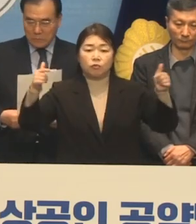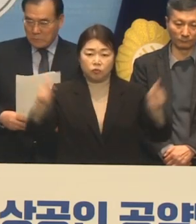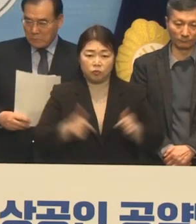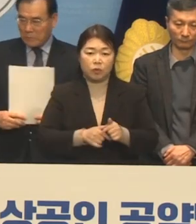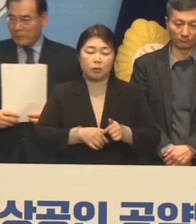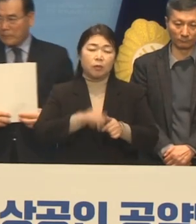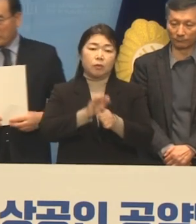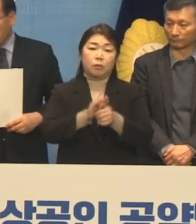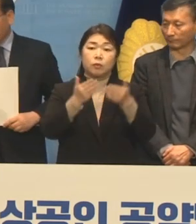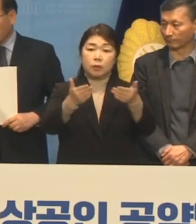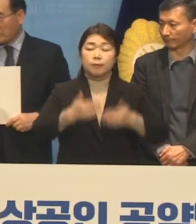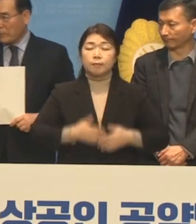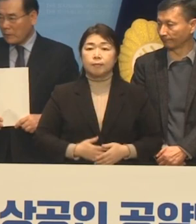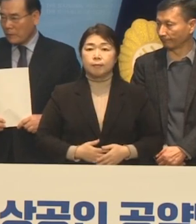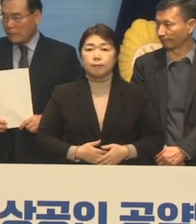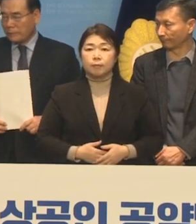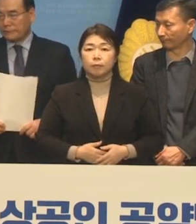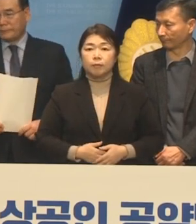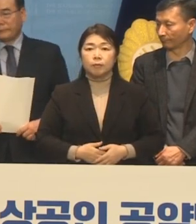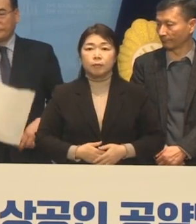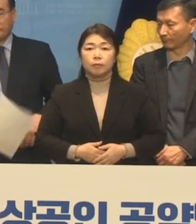하겠습니다.